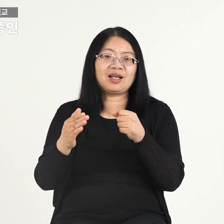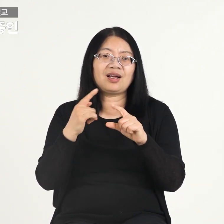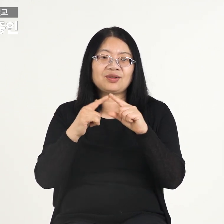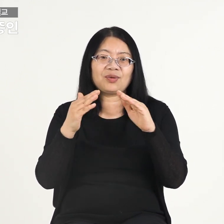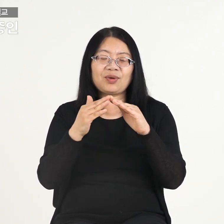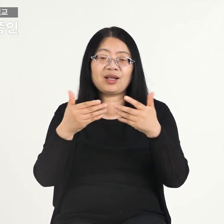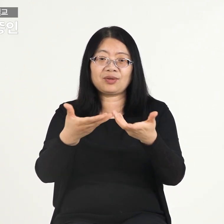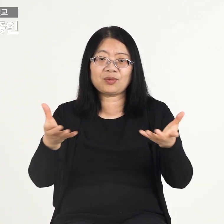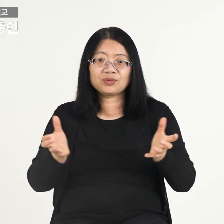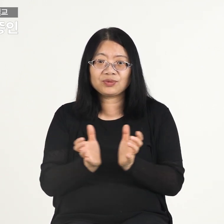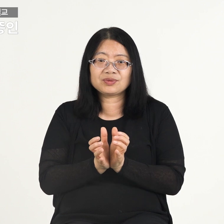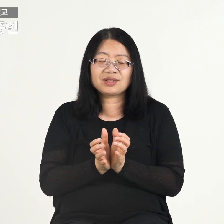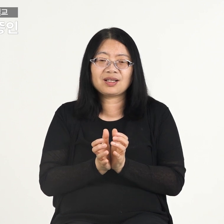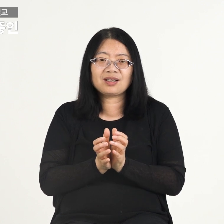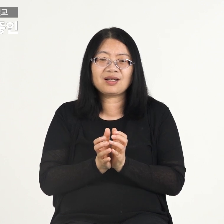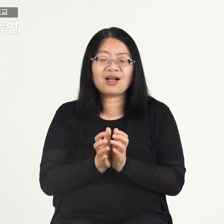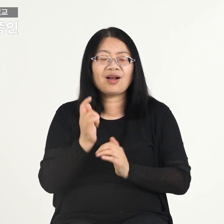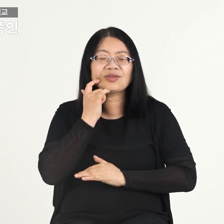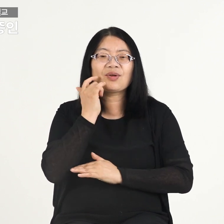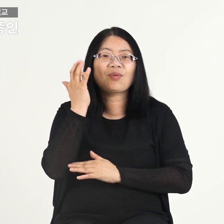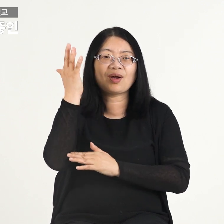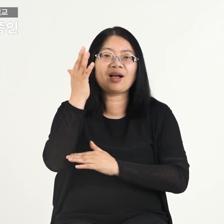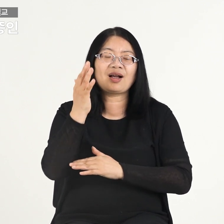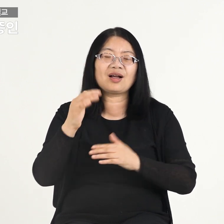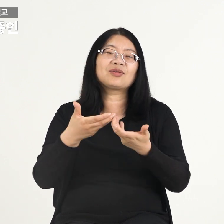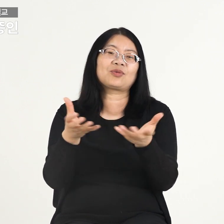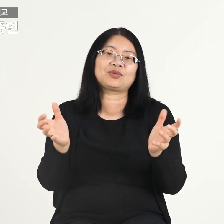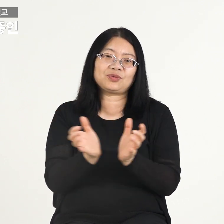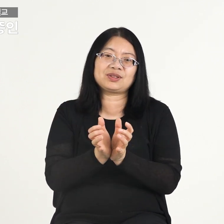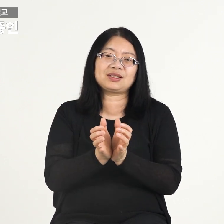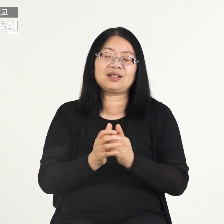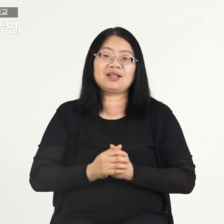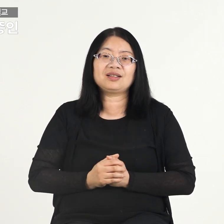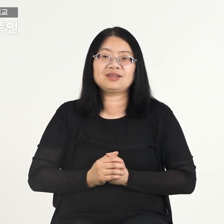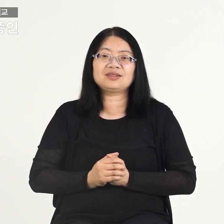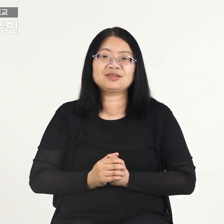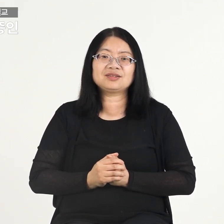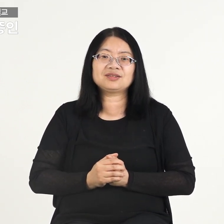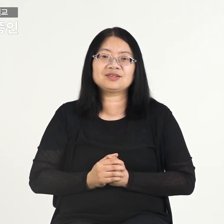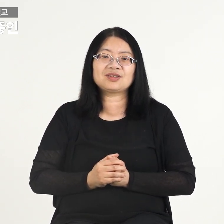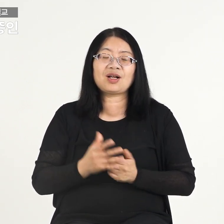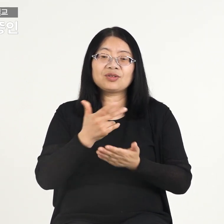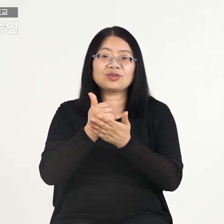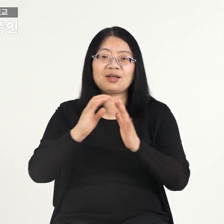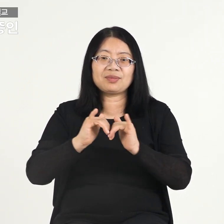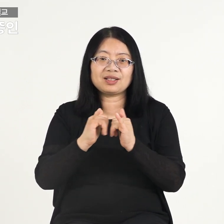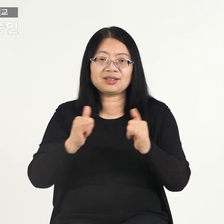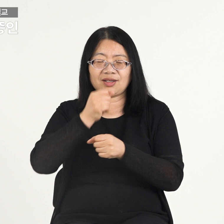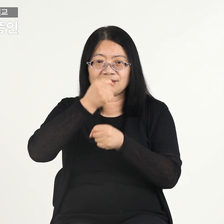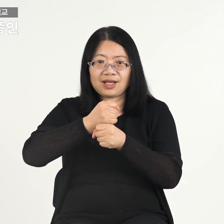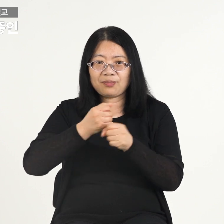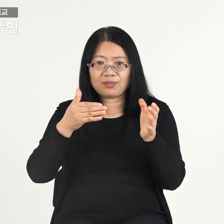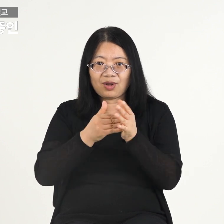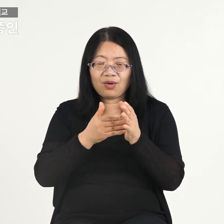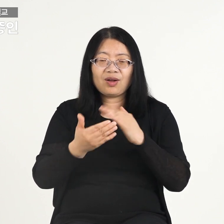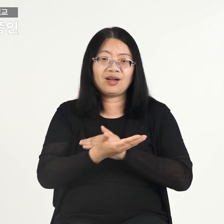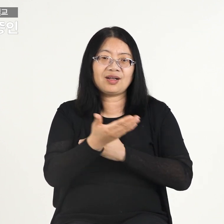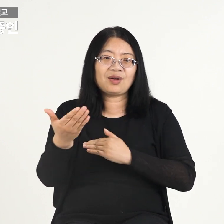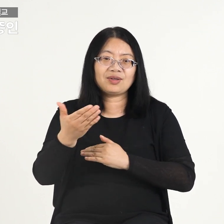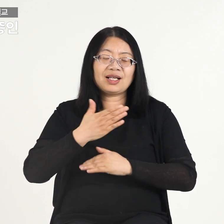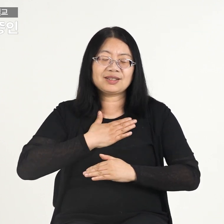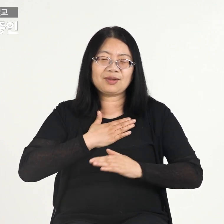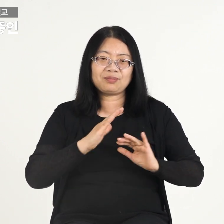교회 공동체는 영광스러운 공동체입니다. 여기에 주의 백성을 삼으시고 여러분들을